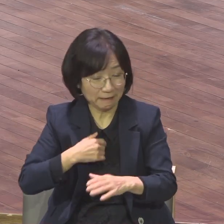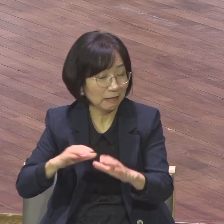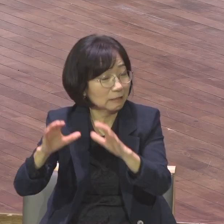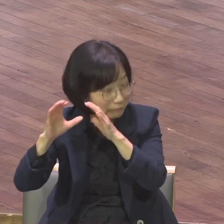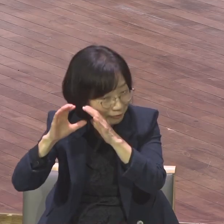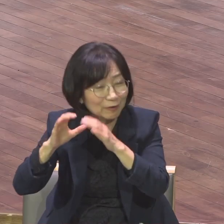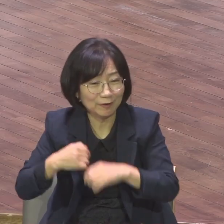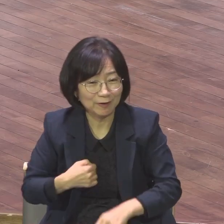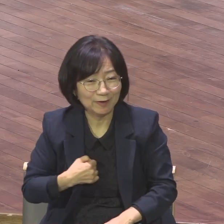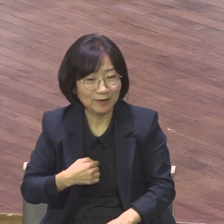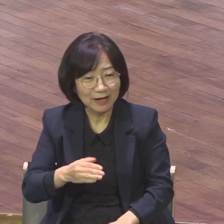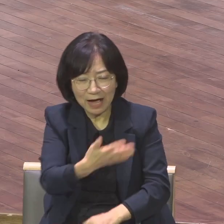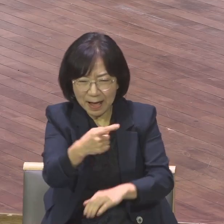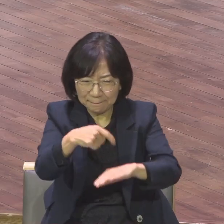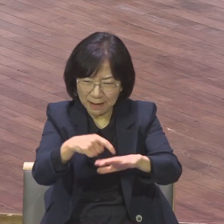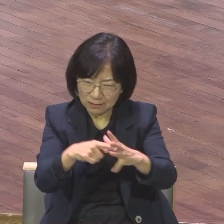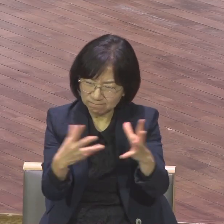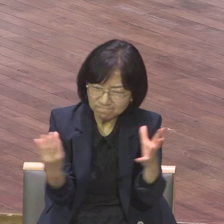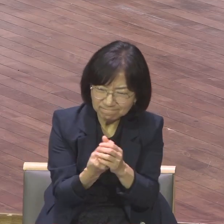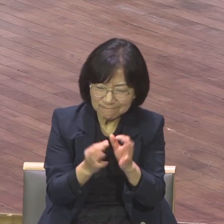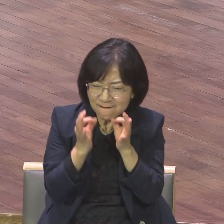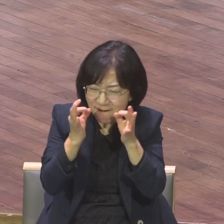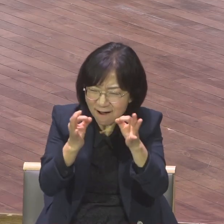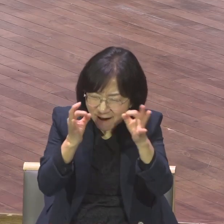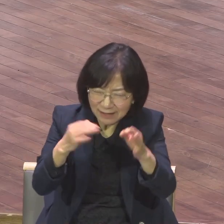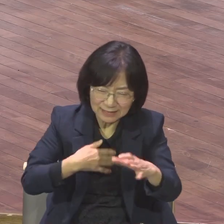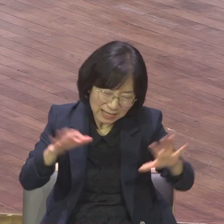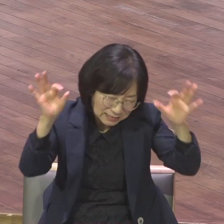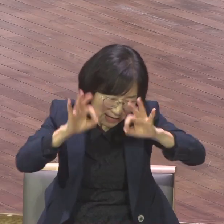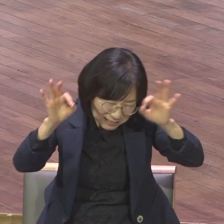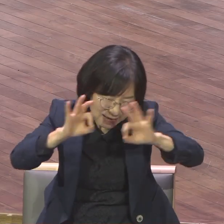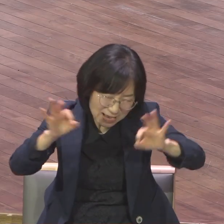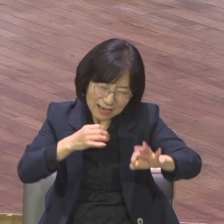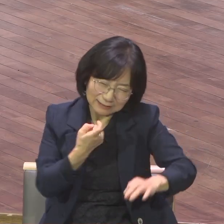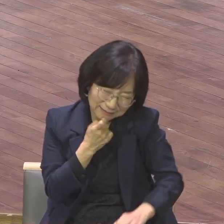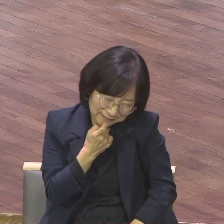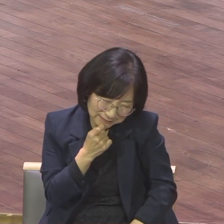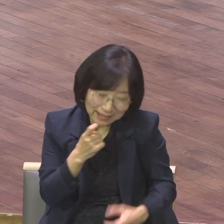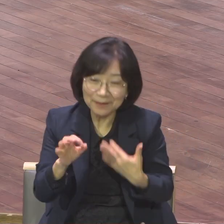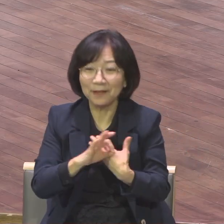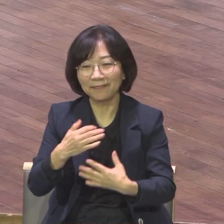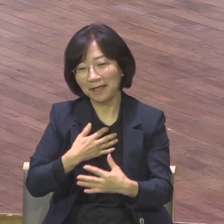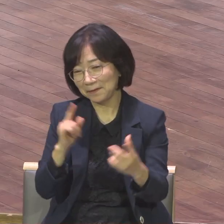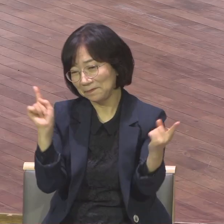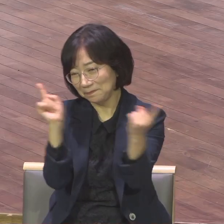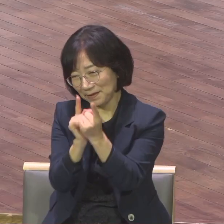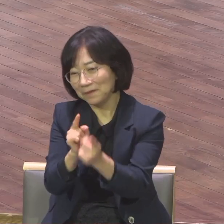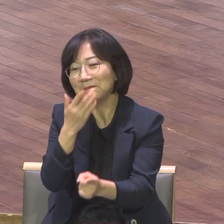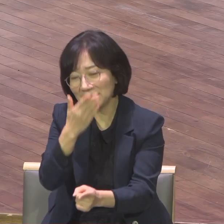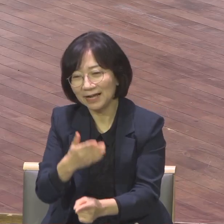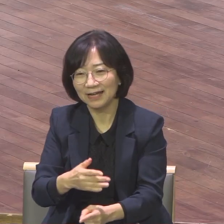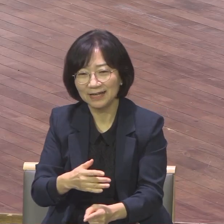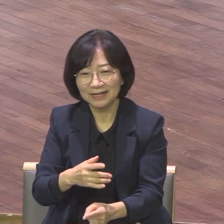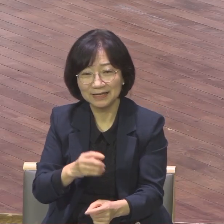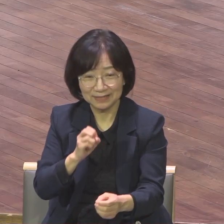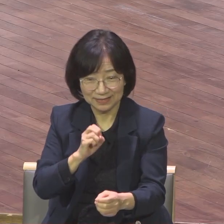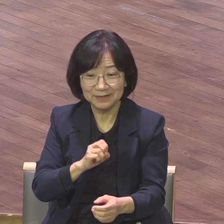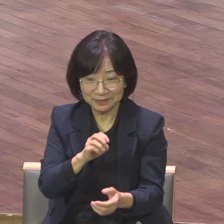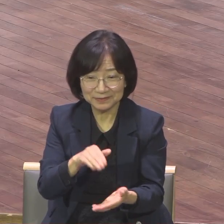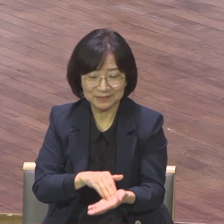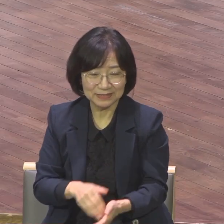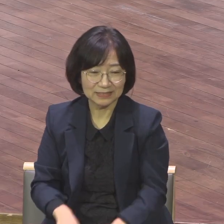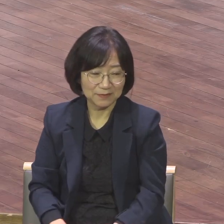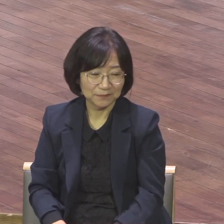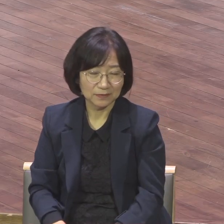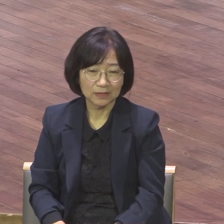나를 찾으면 내가 만나 줄 것이다. 그 말을 하고 있는 거예요. 하나님은 특별히